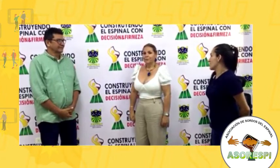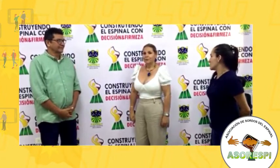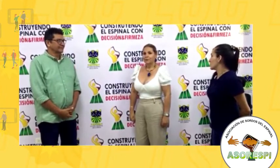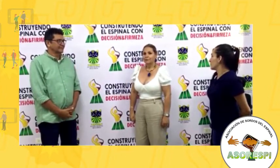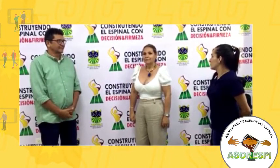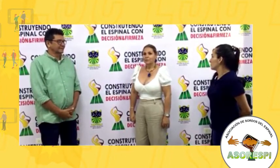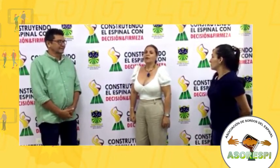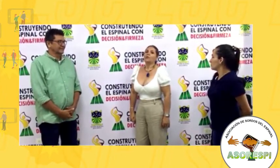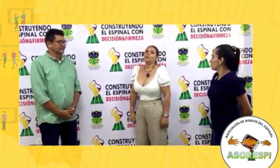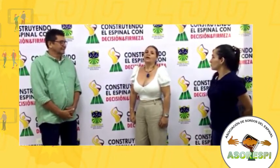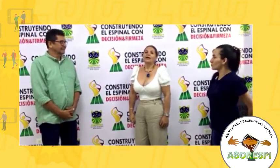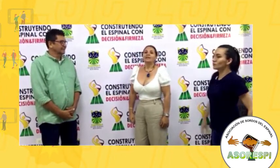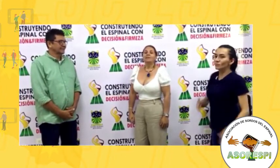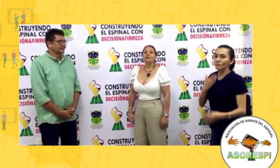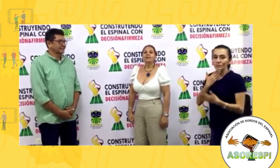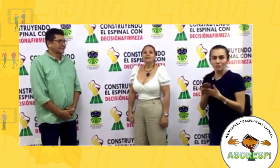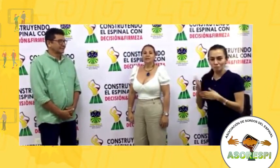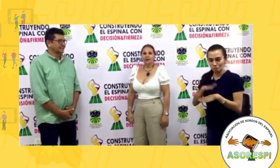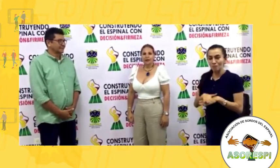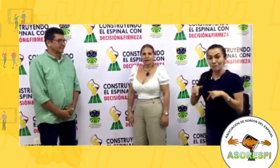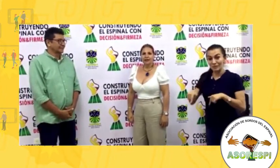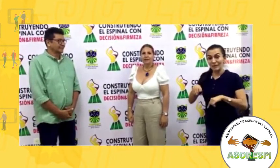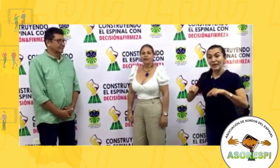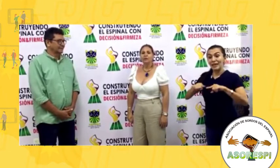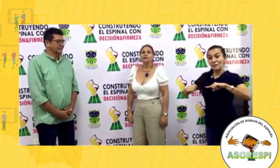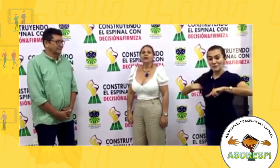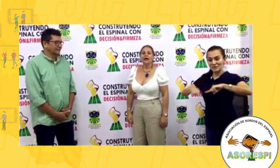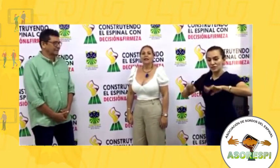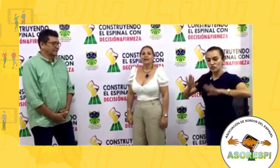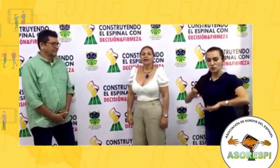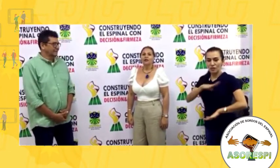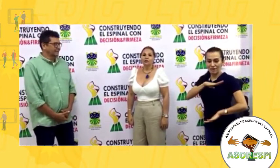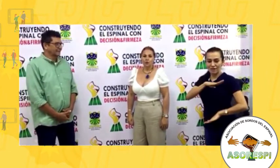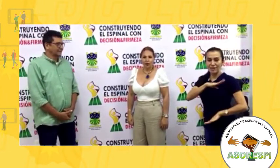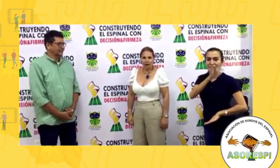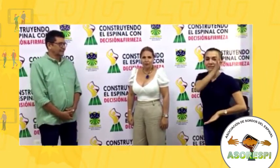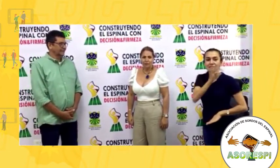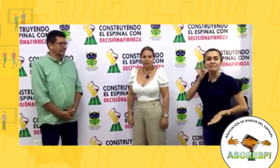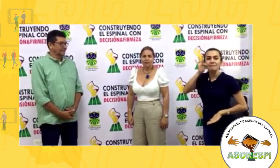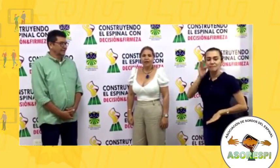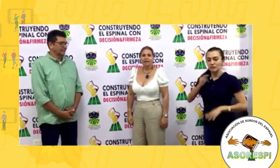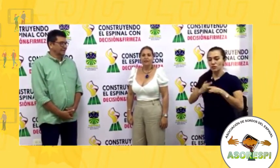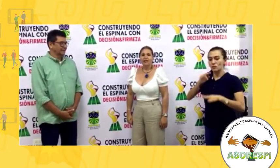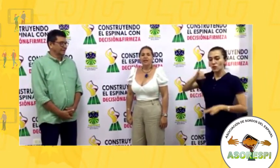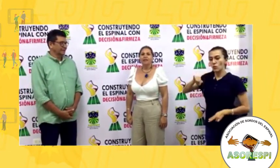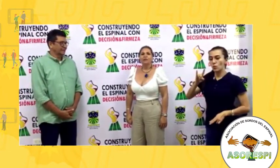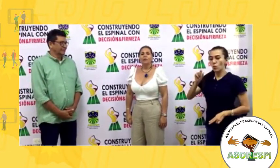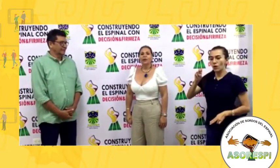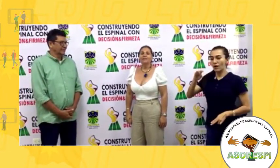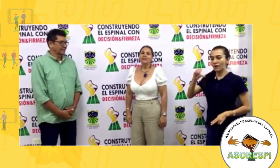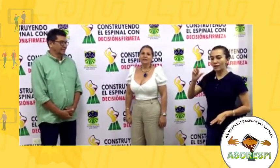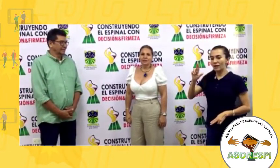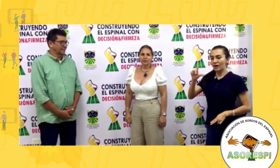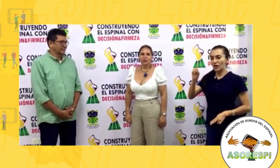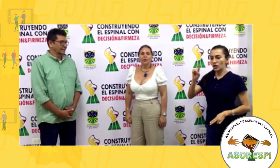la comunidad sorda. Bueno, esta administración en cabeza de nuestro alcalde, el doctor Juan Carlos Tamayo Salas, es